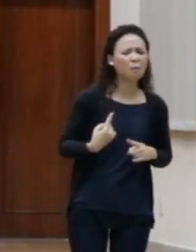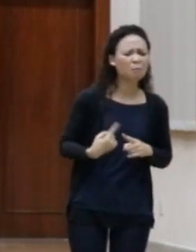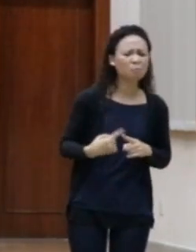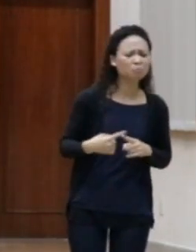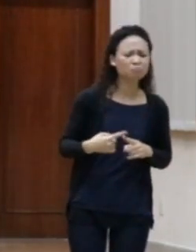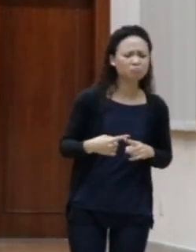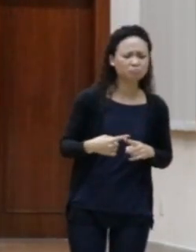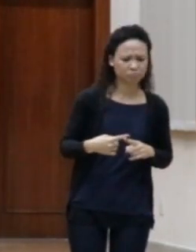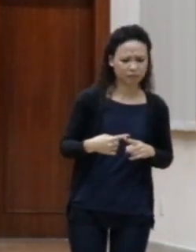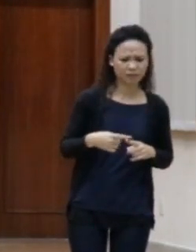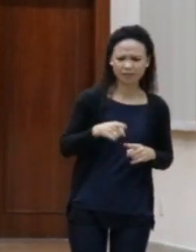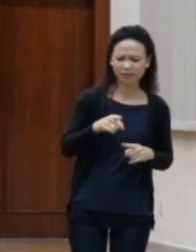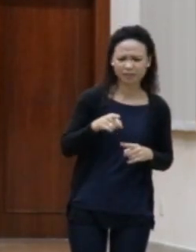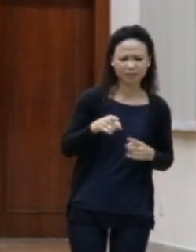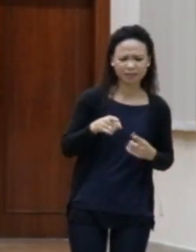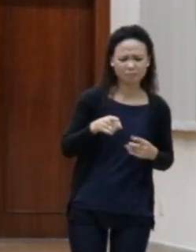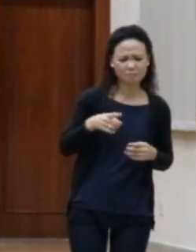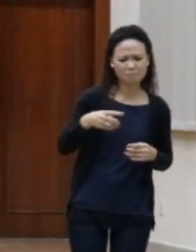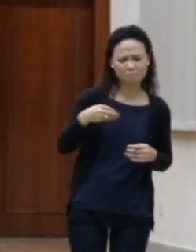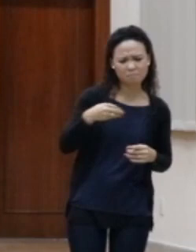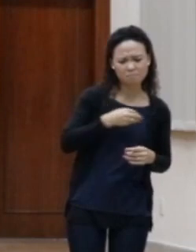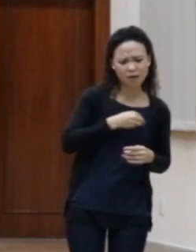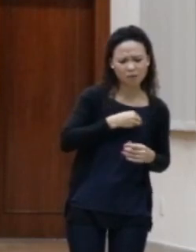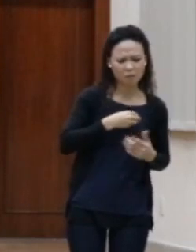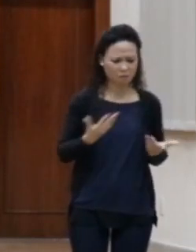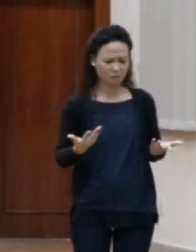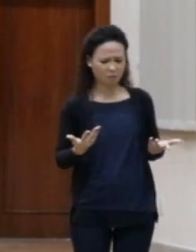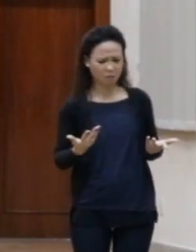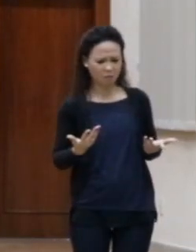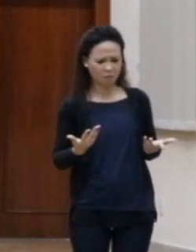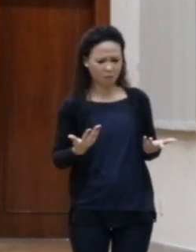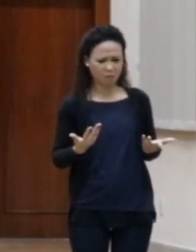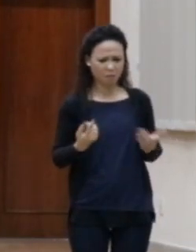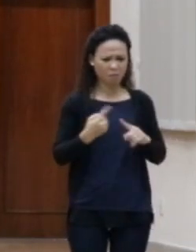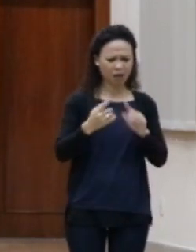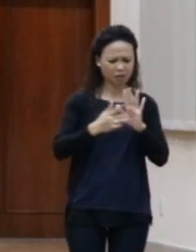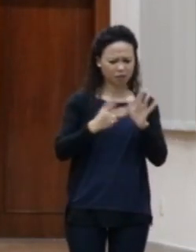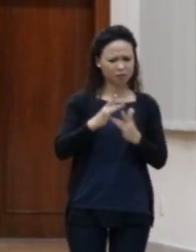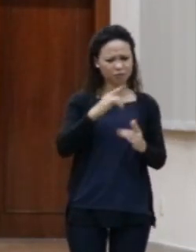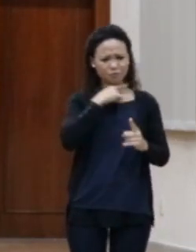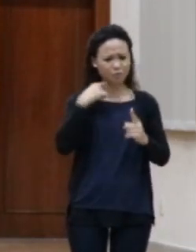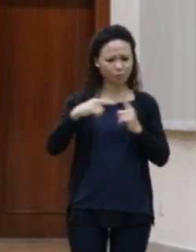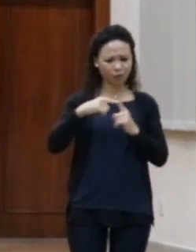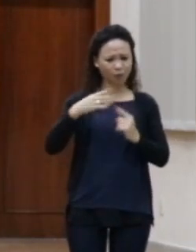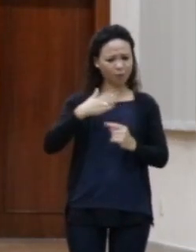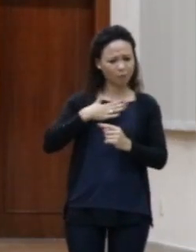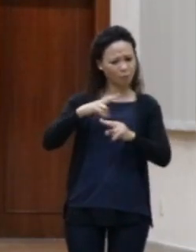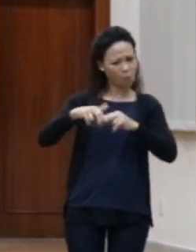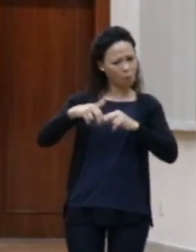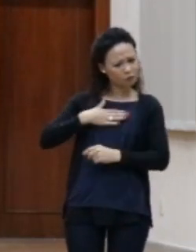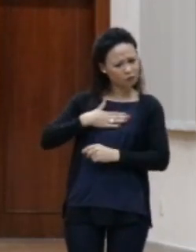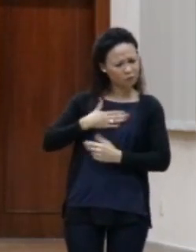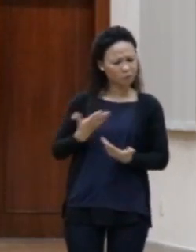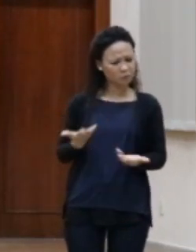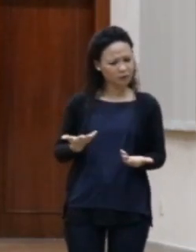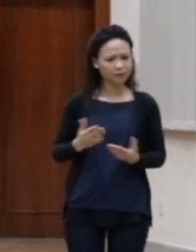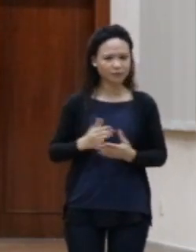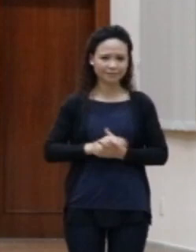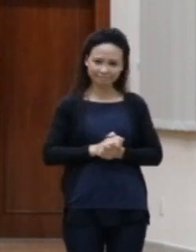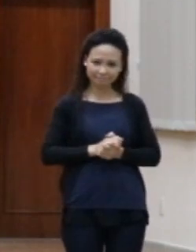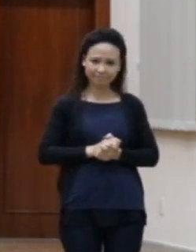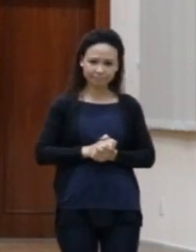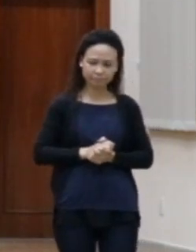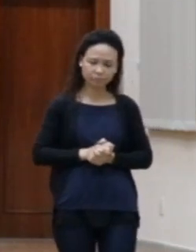e morresse na cruz por mim? Quem pecou? Talvez, certamente a resposta seria, não foi